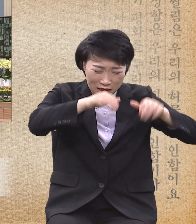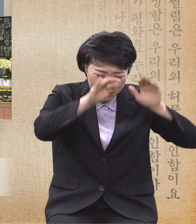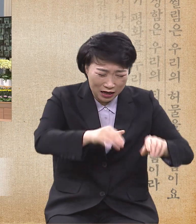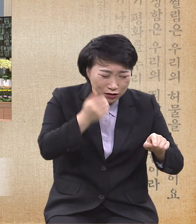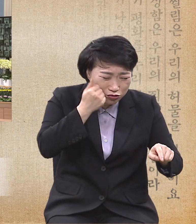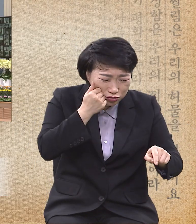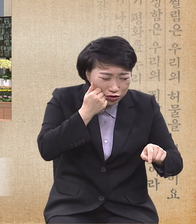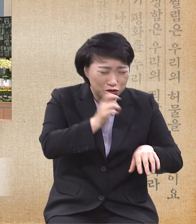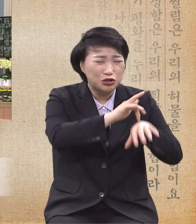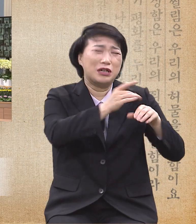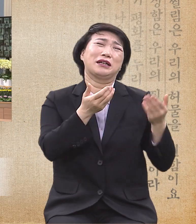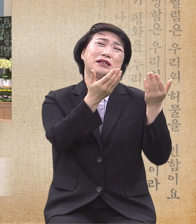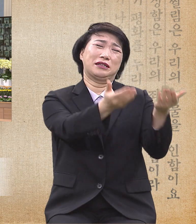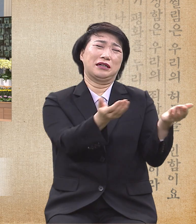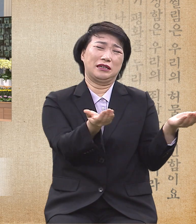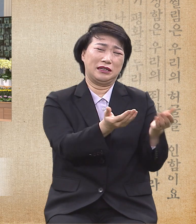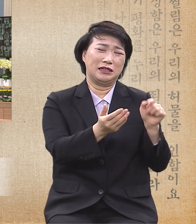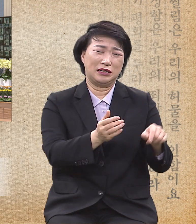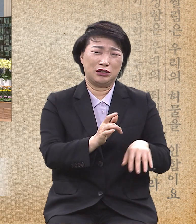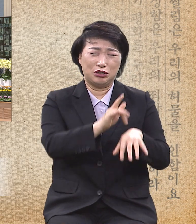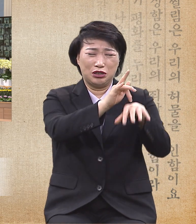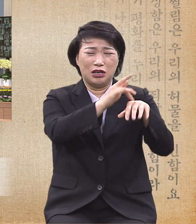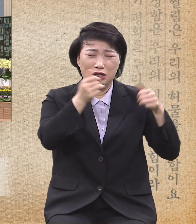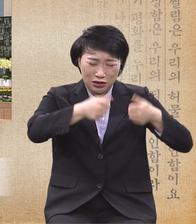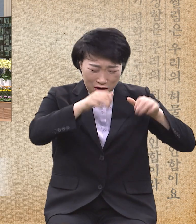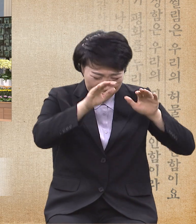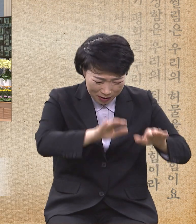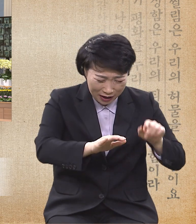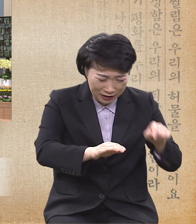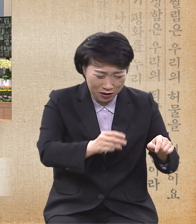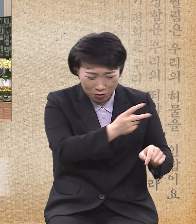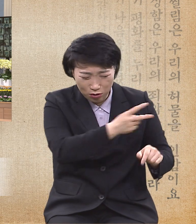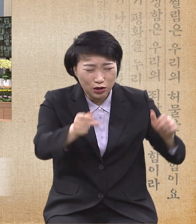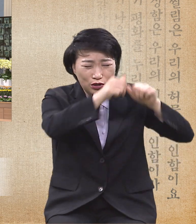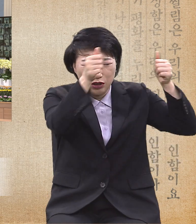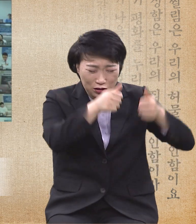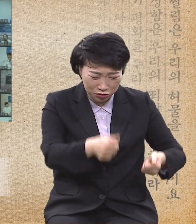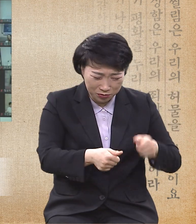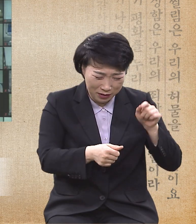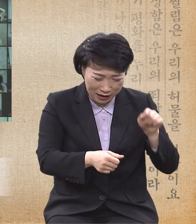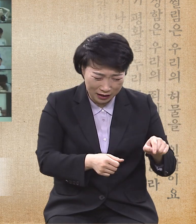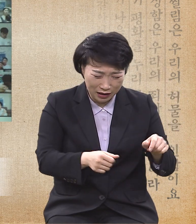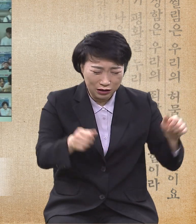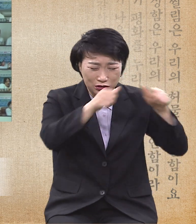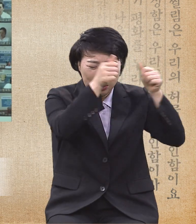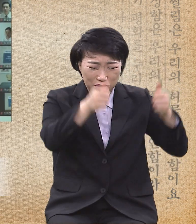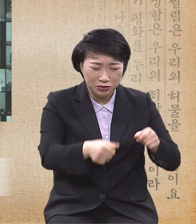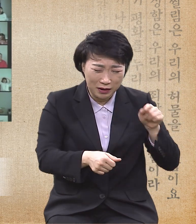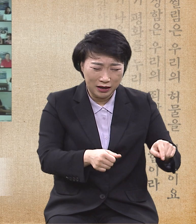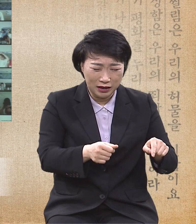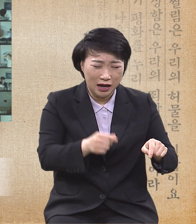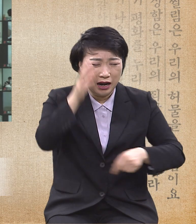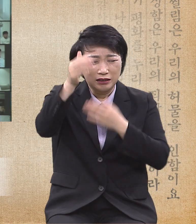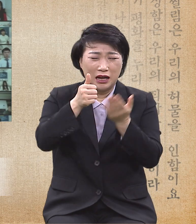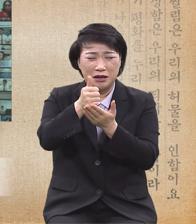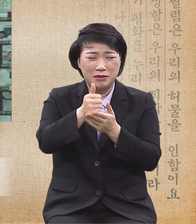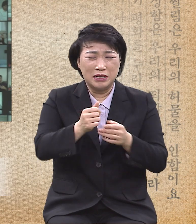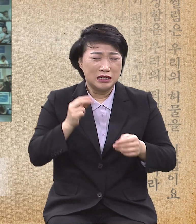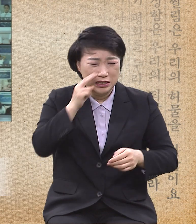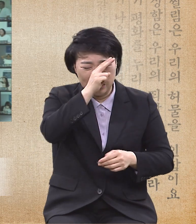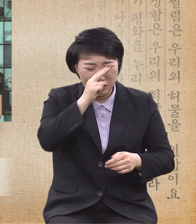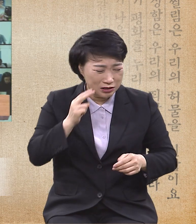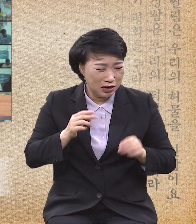귀신에게 하는 것이라고 했습니다. 귀신의 경배는 우상 숭배라고 했습니다. 우상 숭배는 하나님의